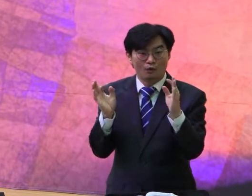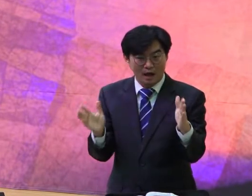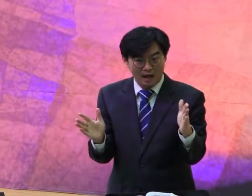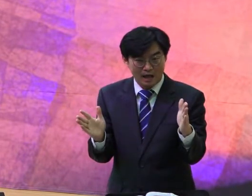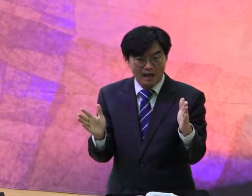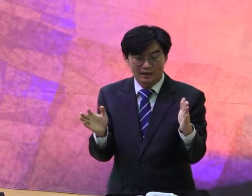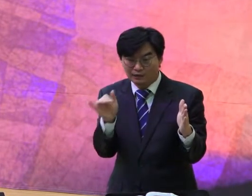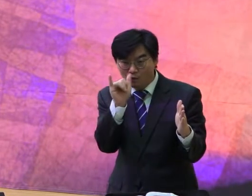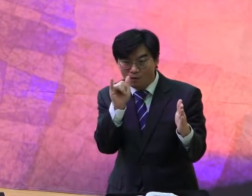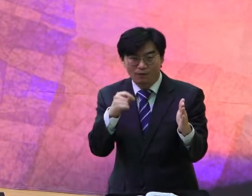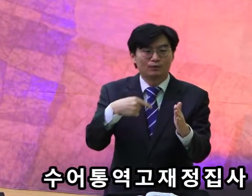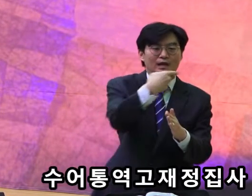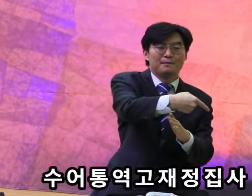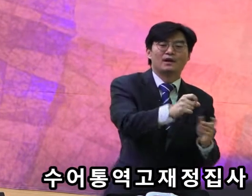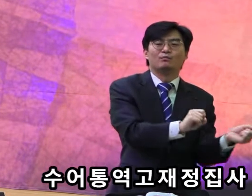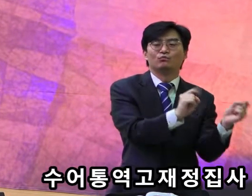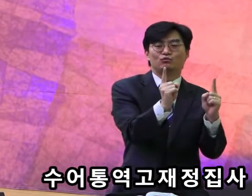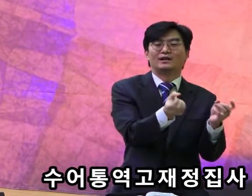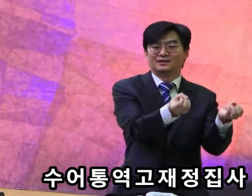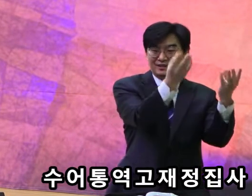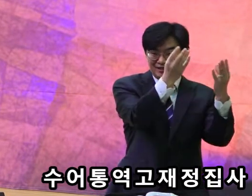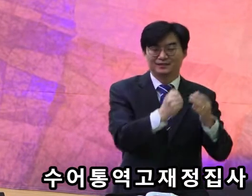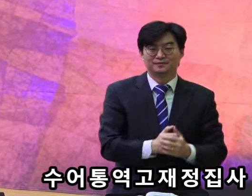분으로 이해하는가가 중요합니다.